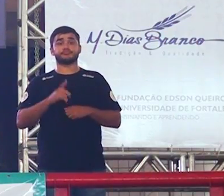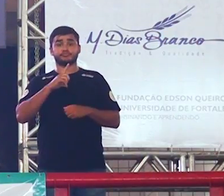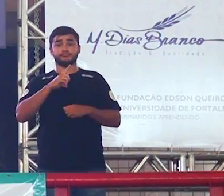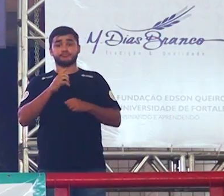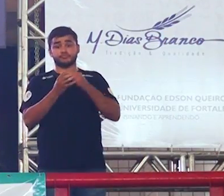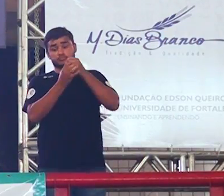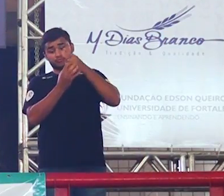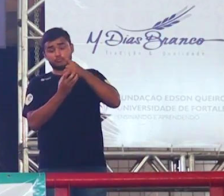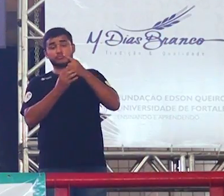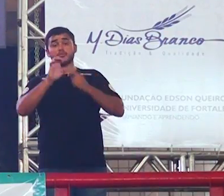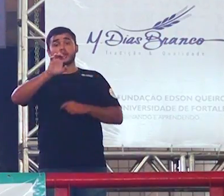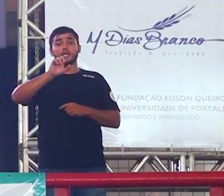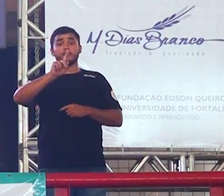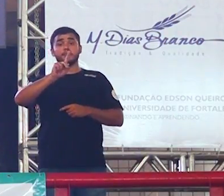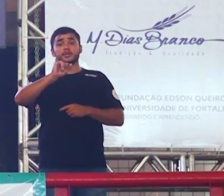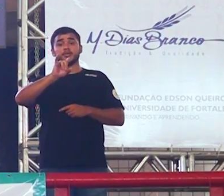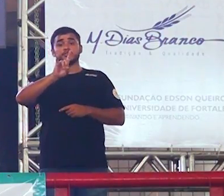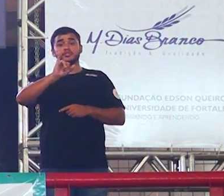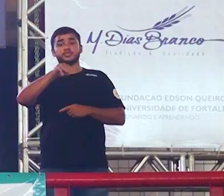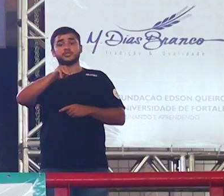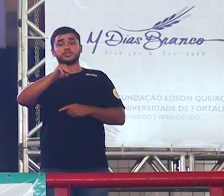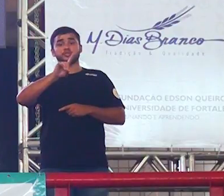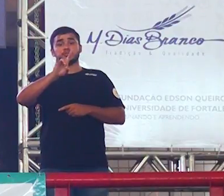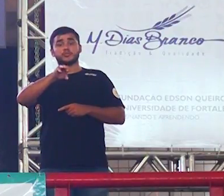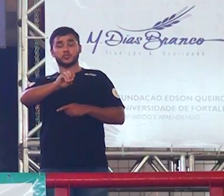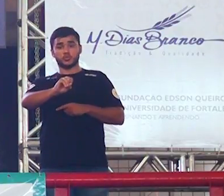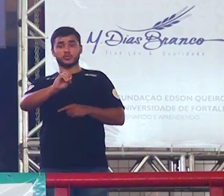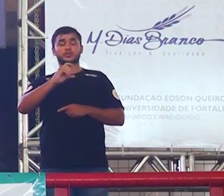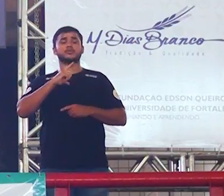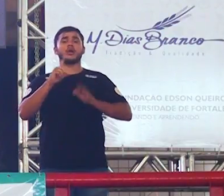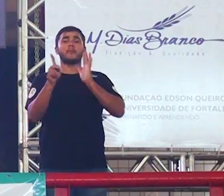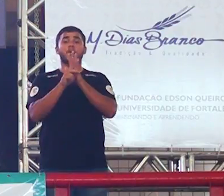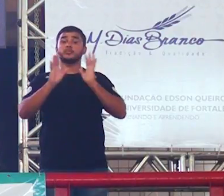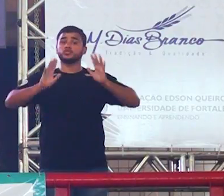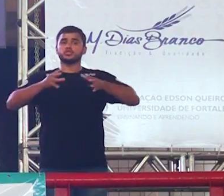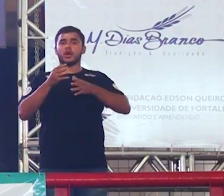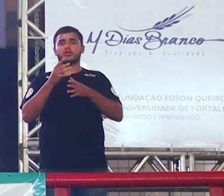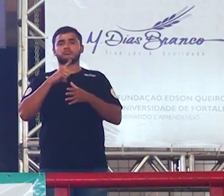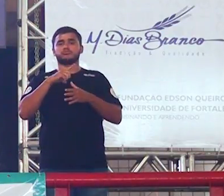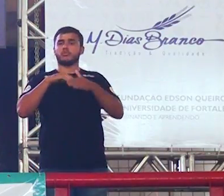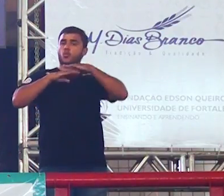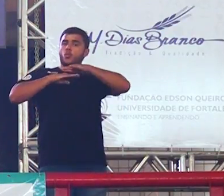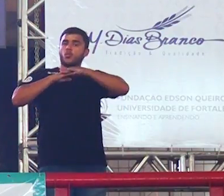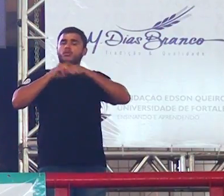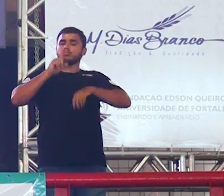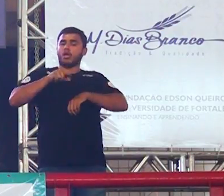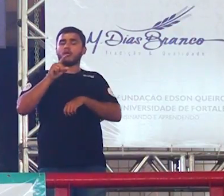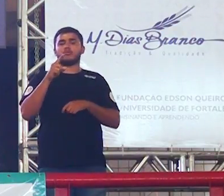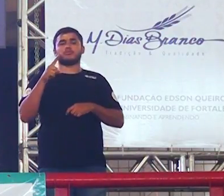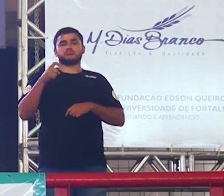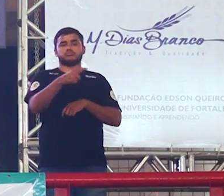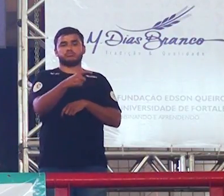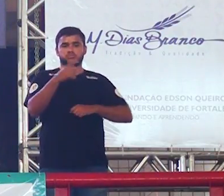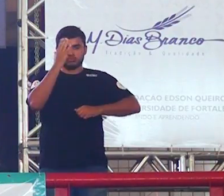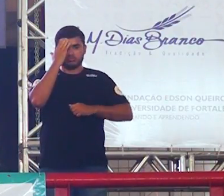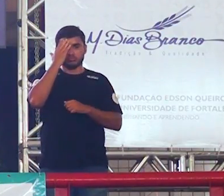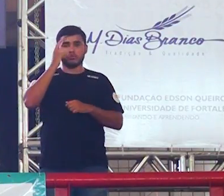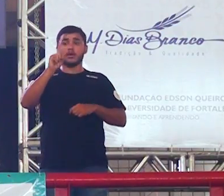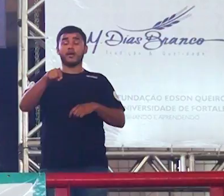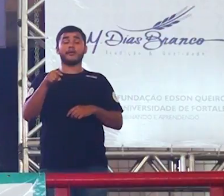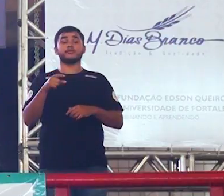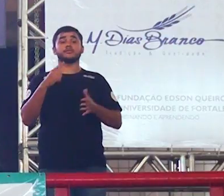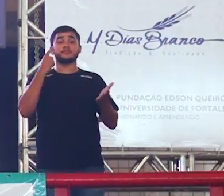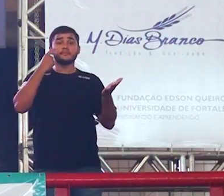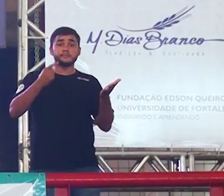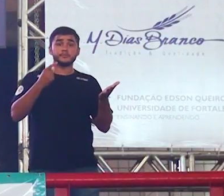tem o epidídimo, que armazena espermatozoides prontos, e na saída do epidídimo, você tem